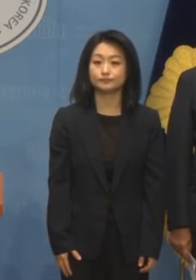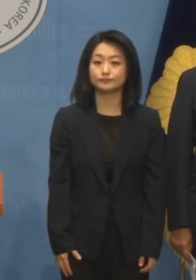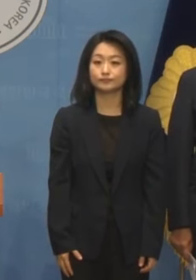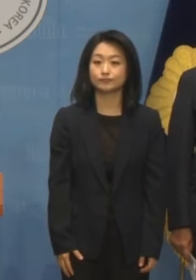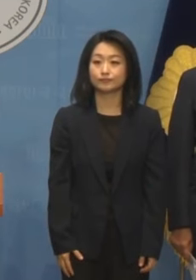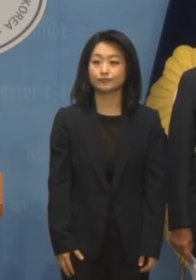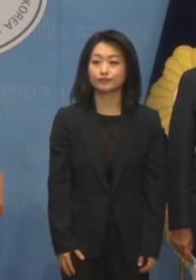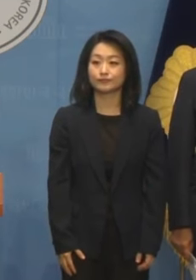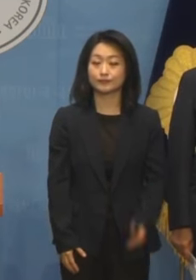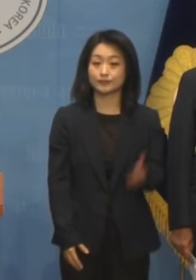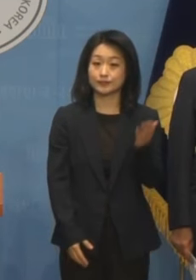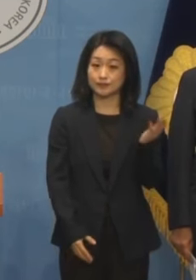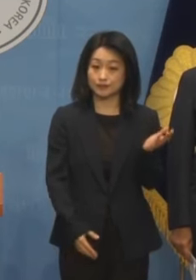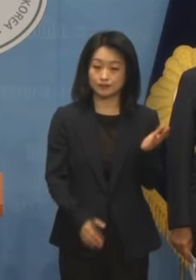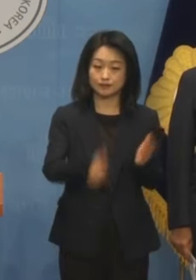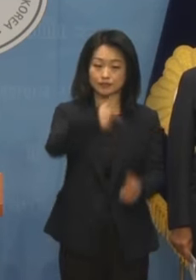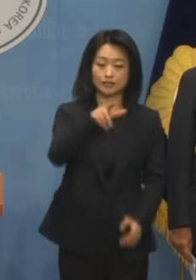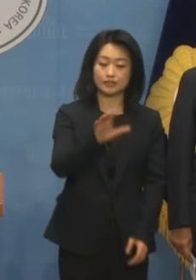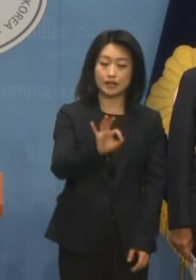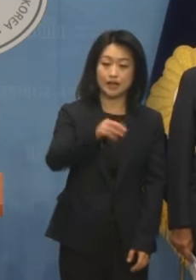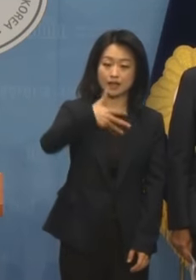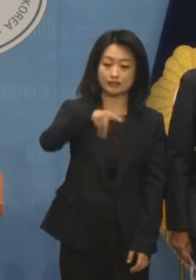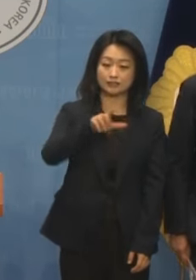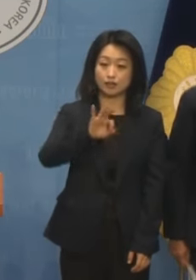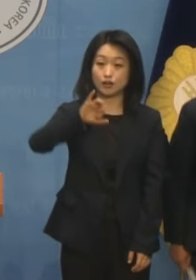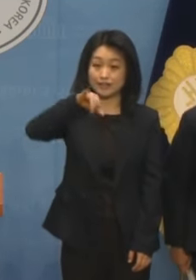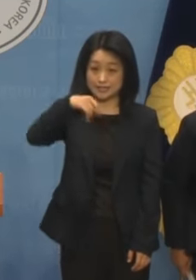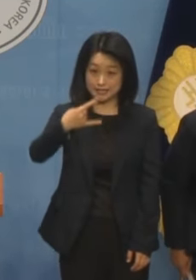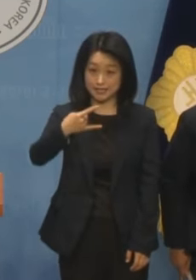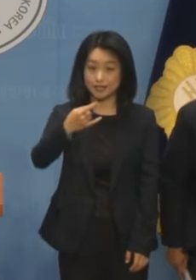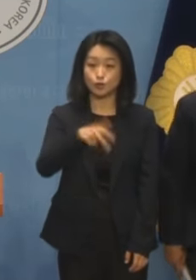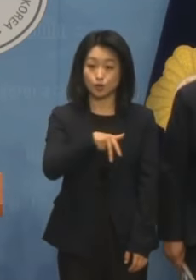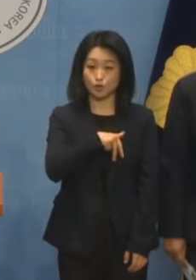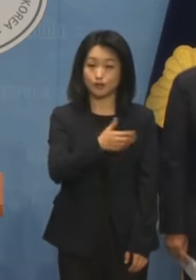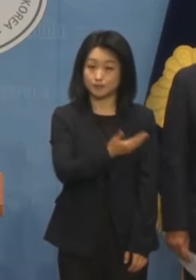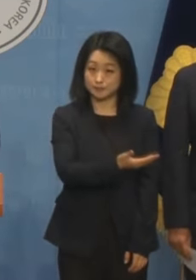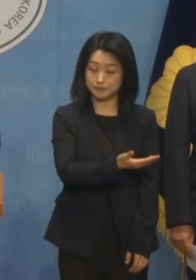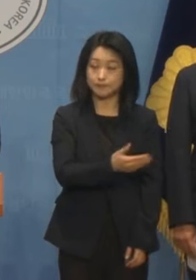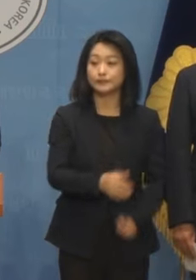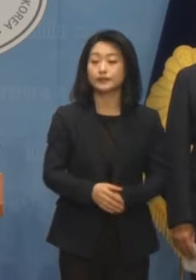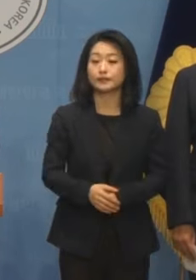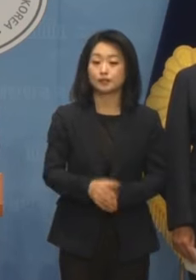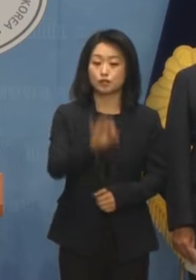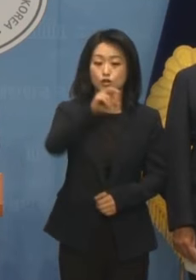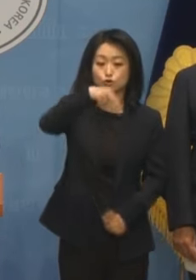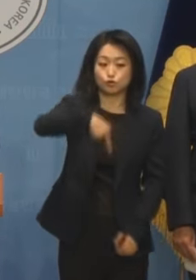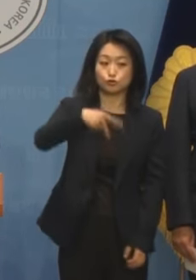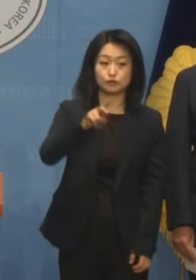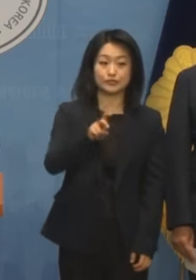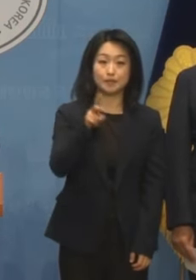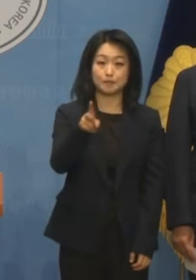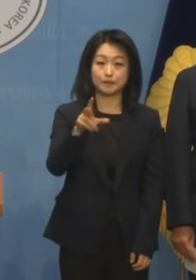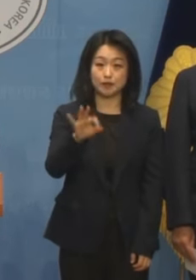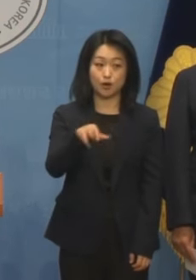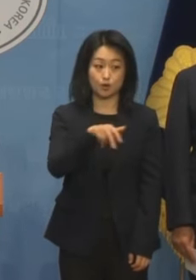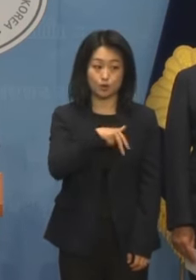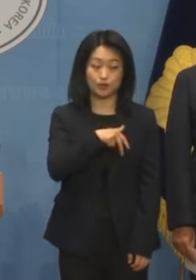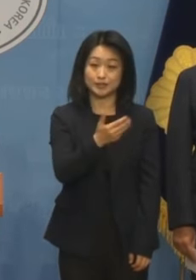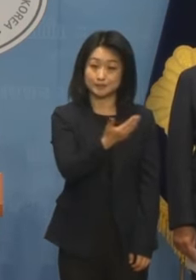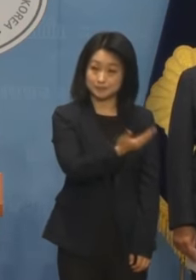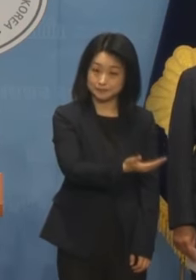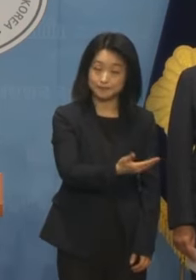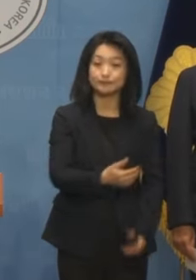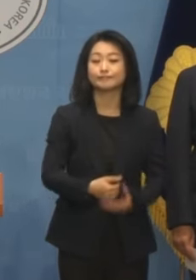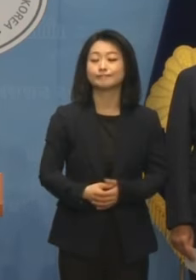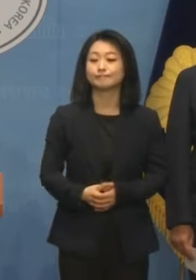그리고 저희 좌측에 우리 강청희 위원님 모셨습니다. 그리고 유사명 위원님 모셨습니다.